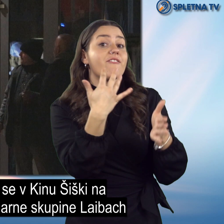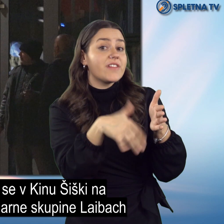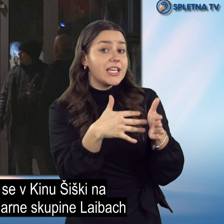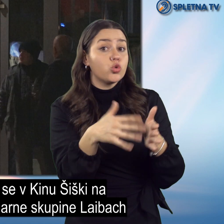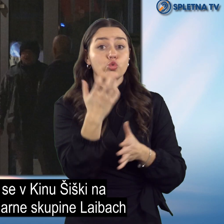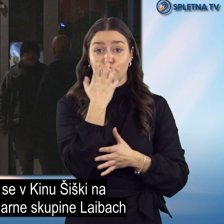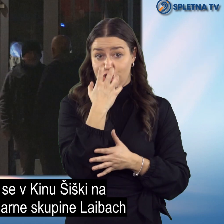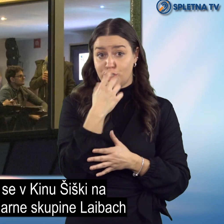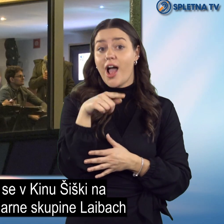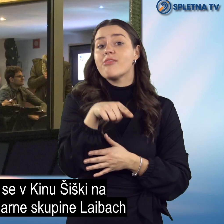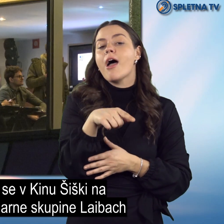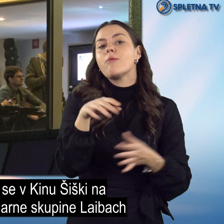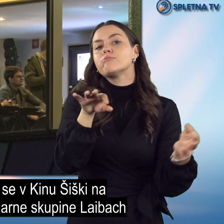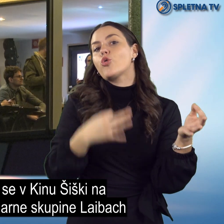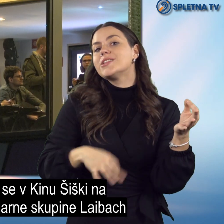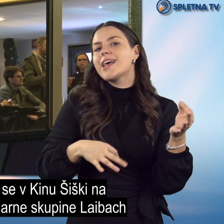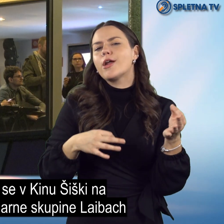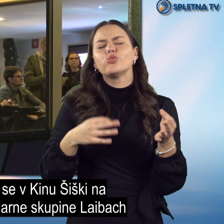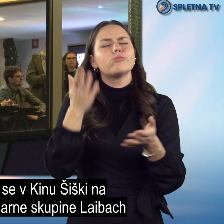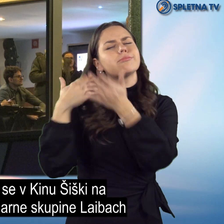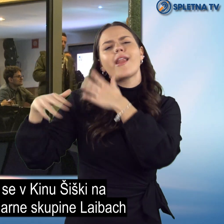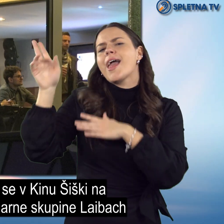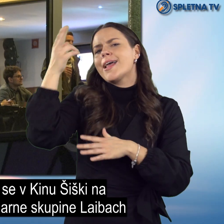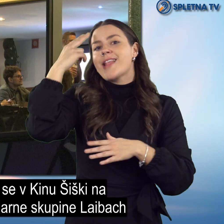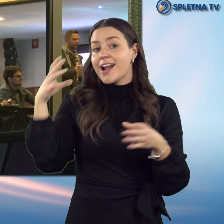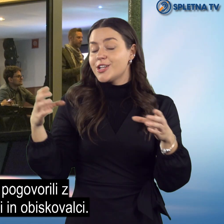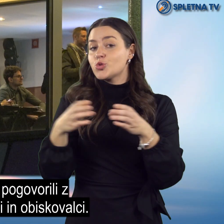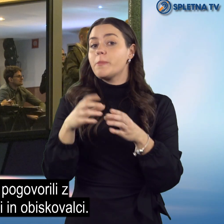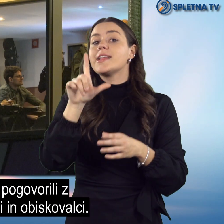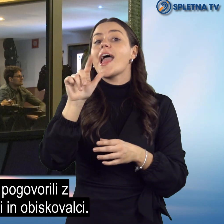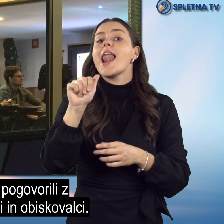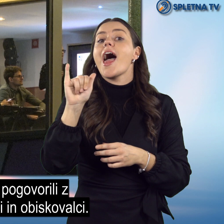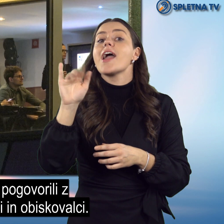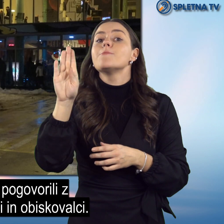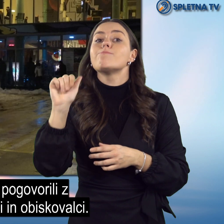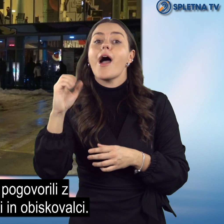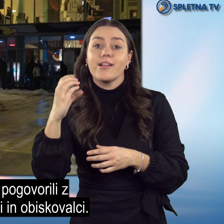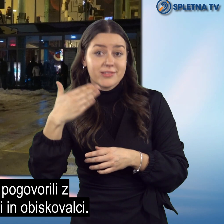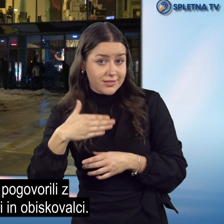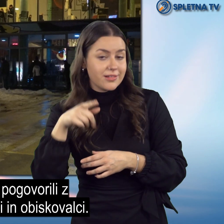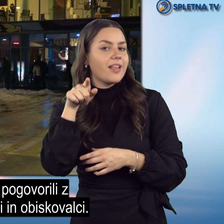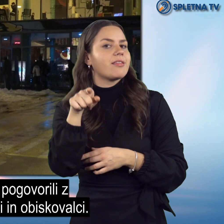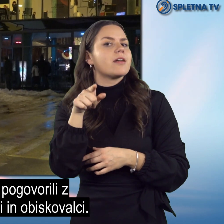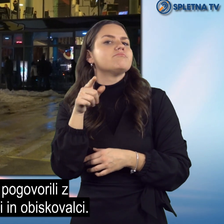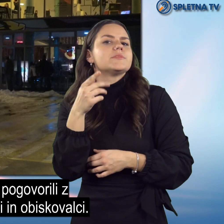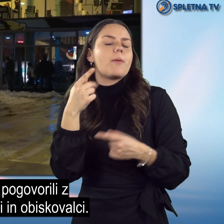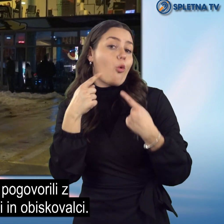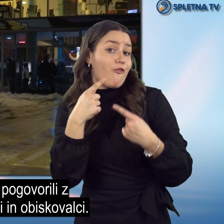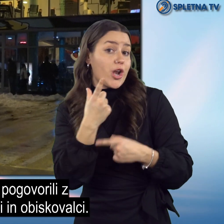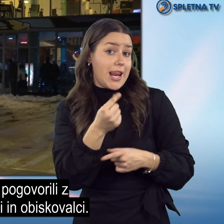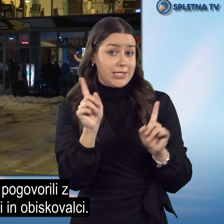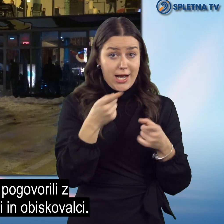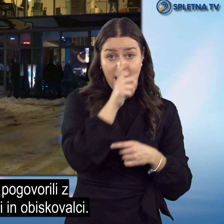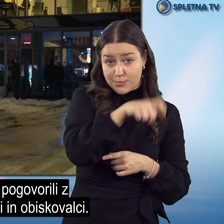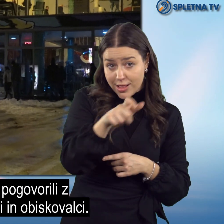Ustavili smo se v kinu Šiška na koncertu legendarne skupine Laibach ter se pogovorili z glasbeniki in obiskovalci.